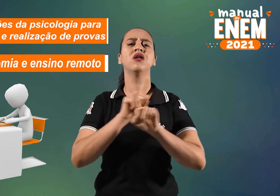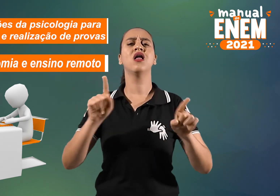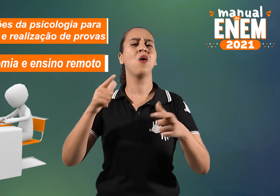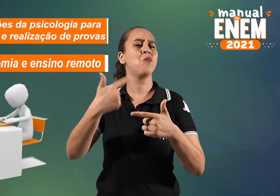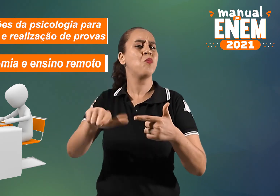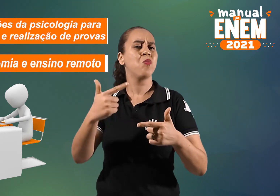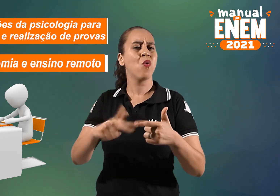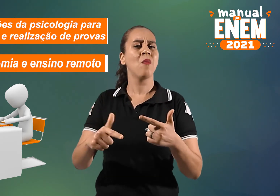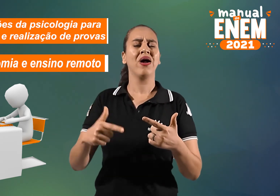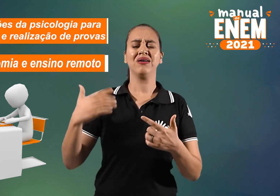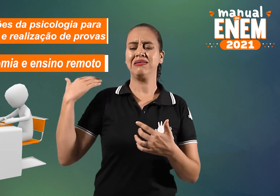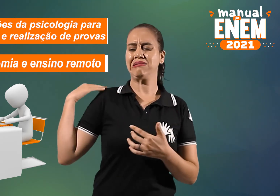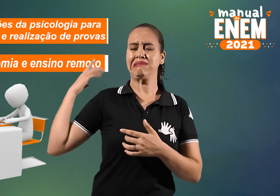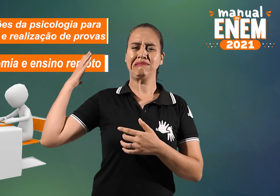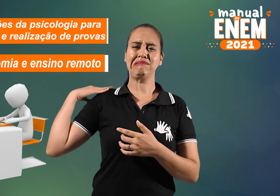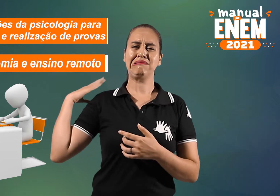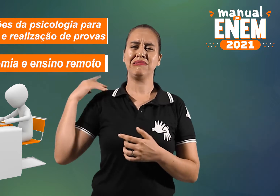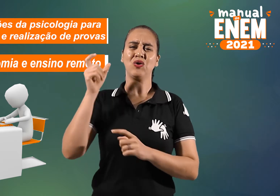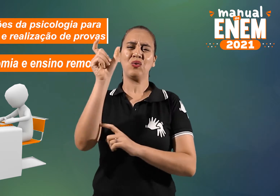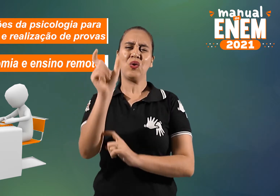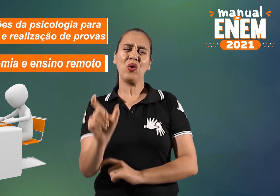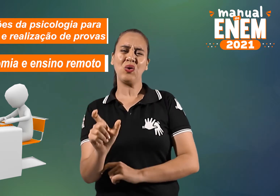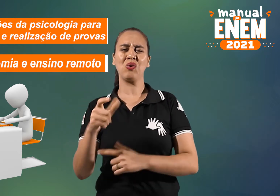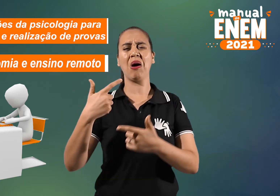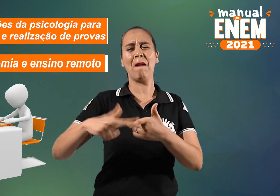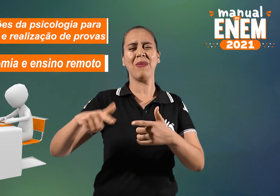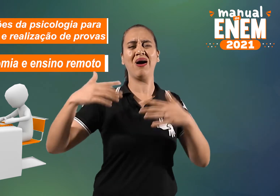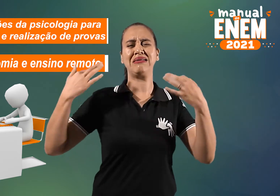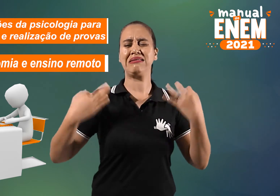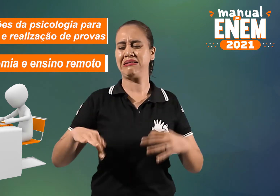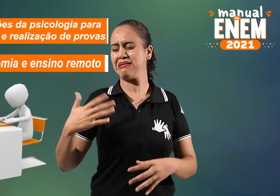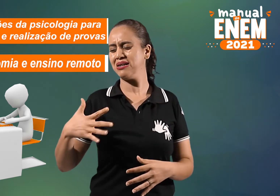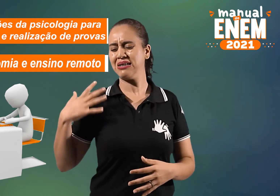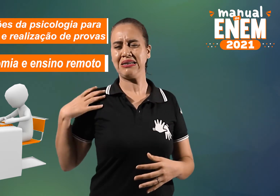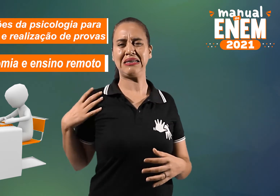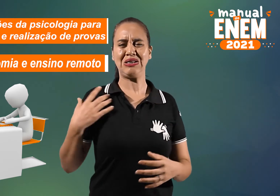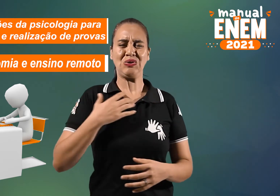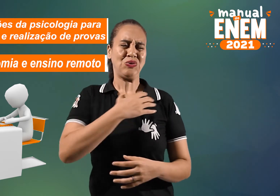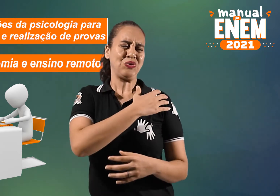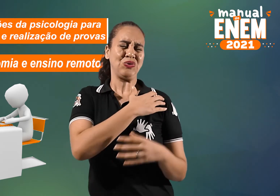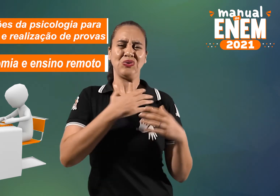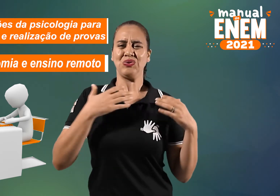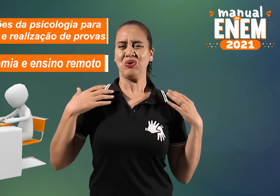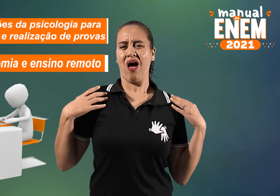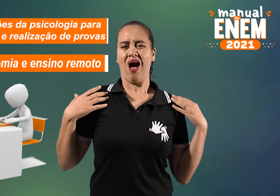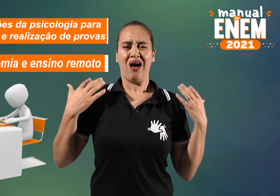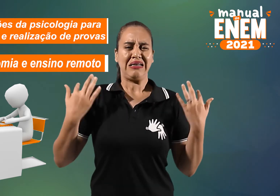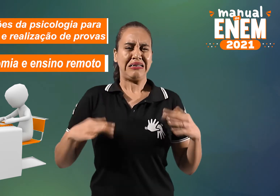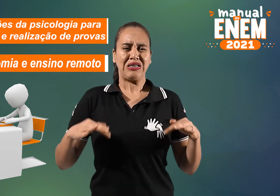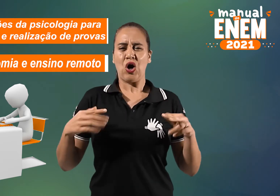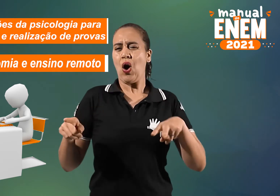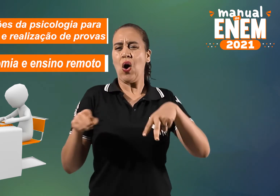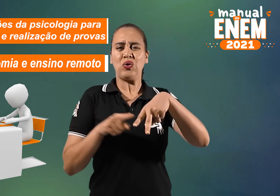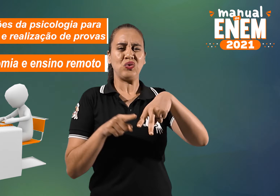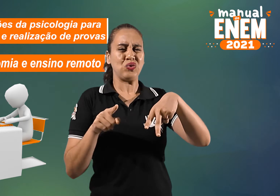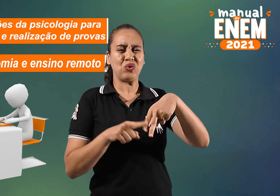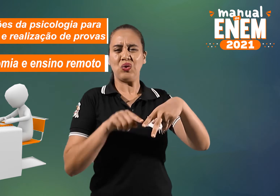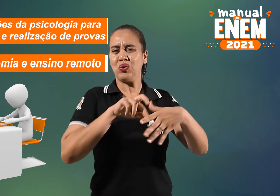sem prejuízos para a nossa coluna e outros órgãos relacionados à nossa postura, como por exemplo ombros, joelhos,